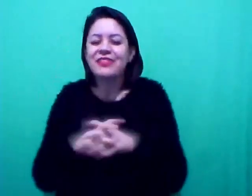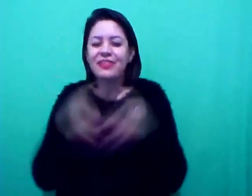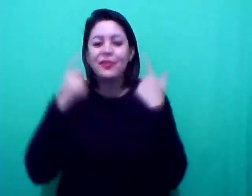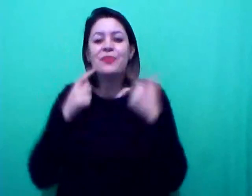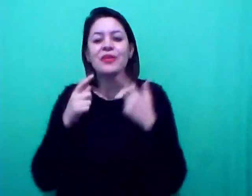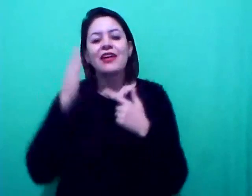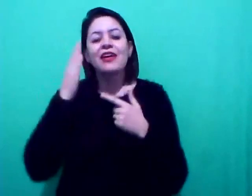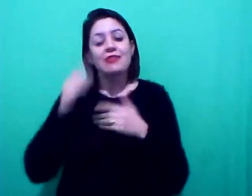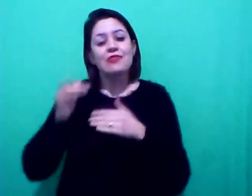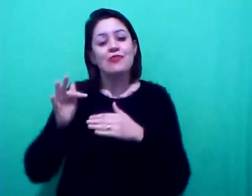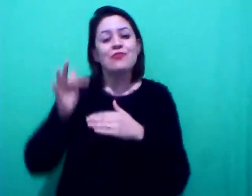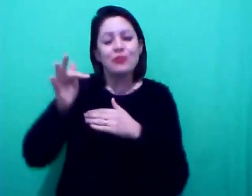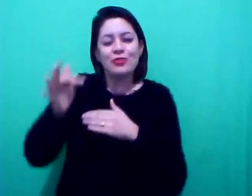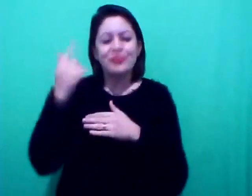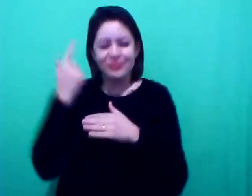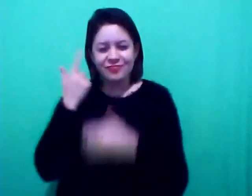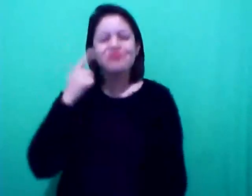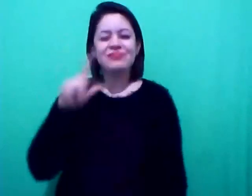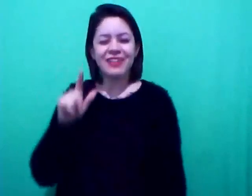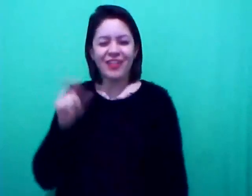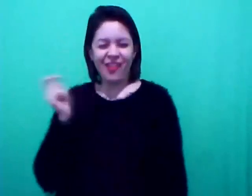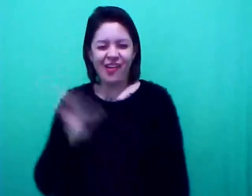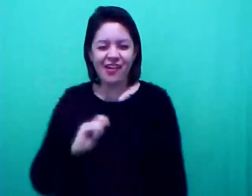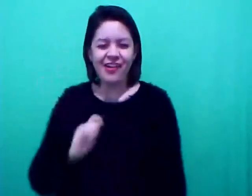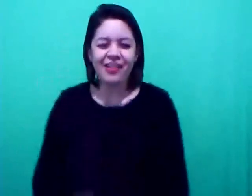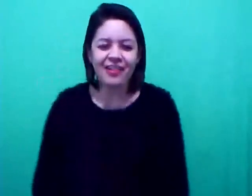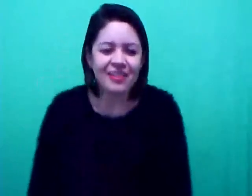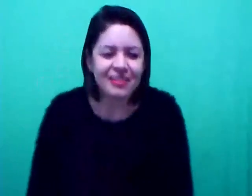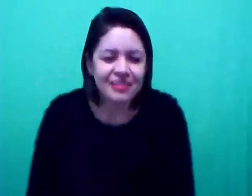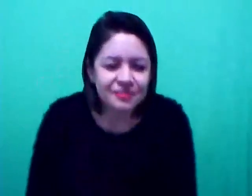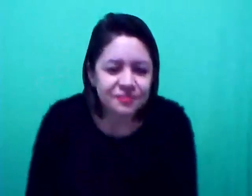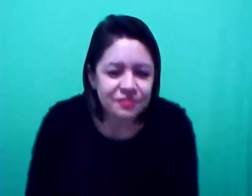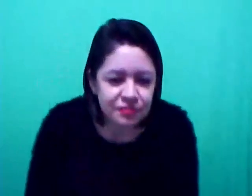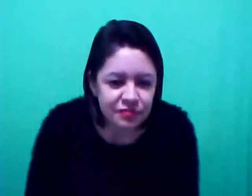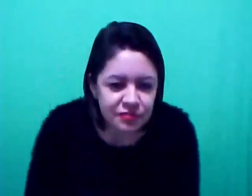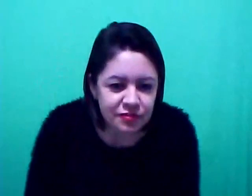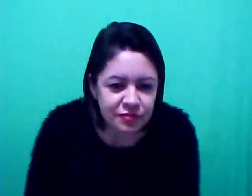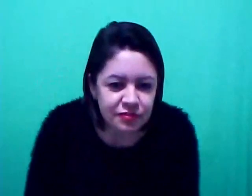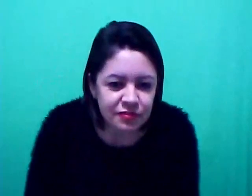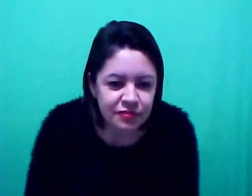precisa se preocupar em fazer tudo muito rápido, porque eu sei que você vai conseguir no futuro próximo.